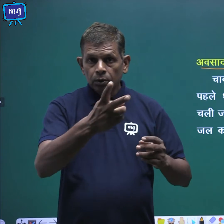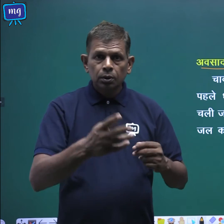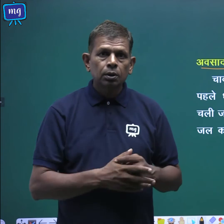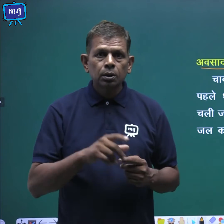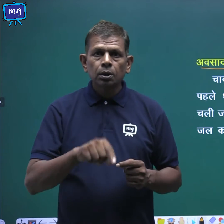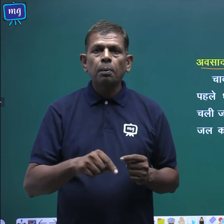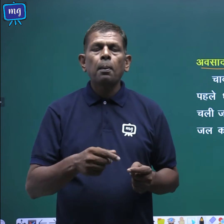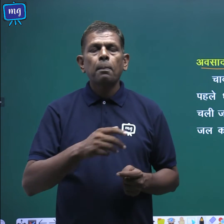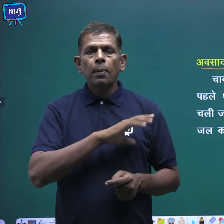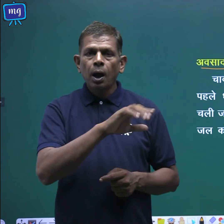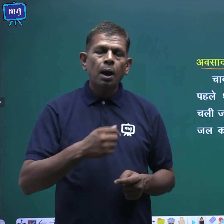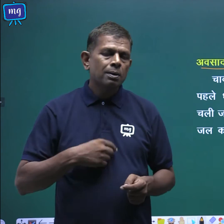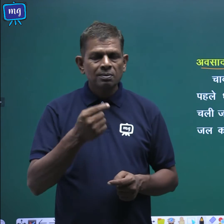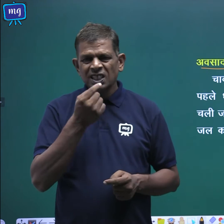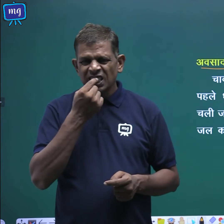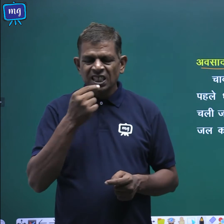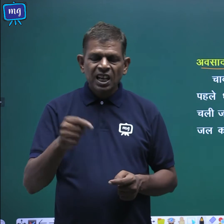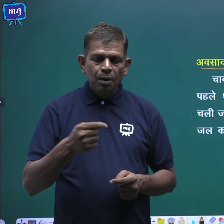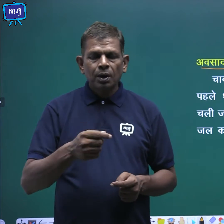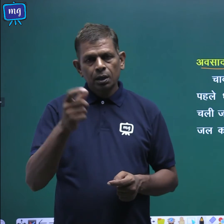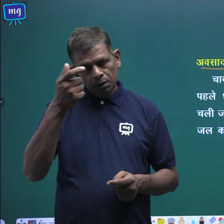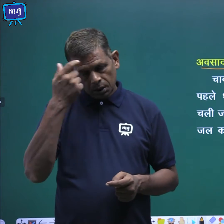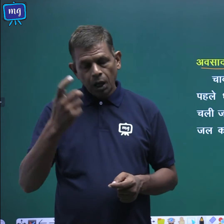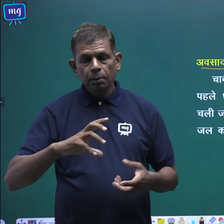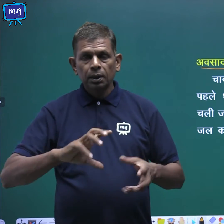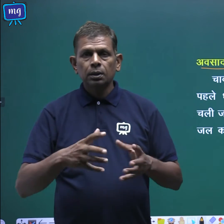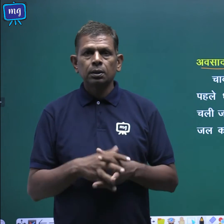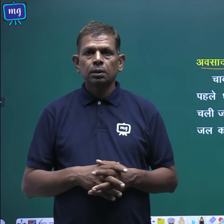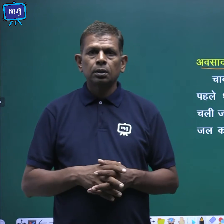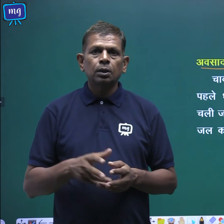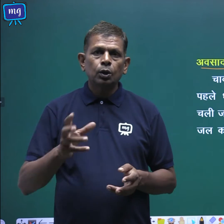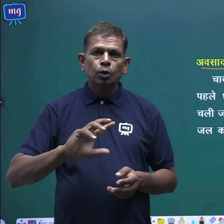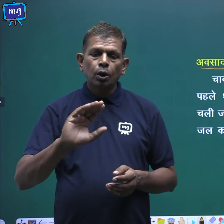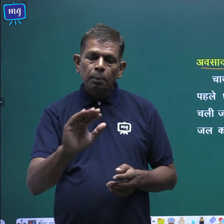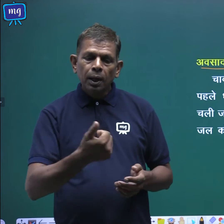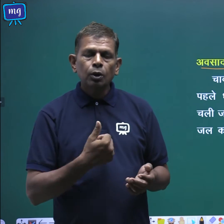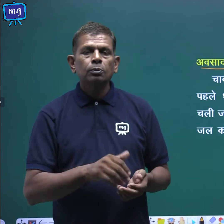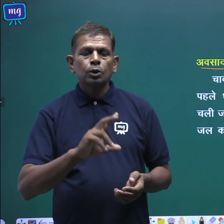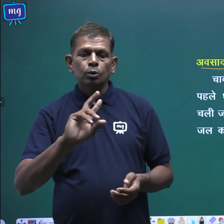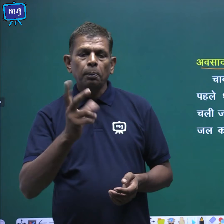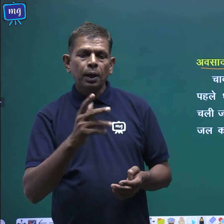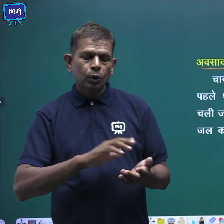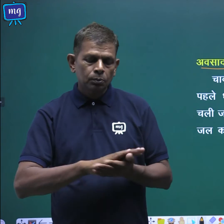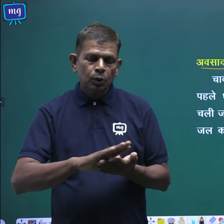जब हम चावल दाल बनाते हैं तो पहले हम धोते हैं।